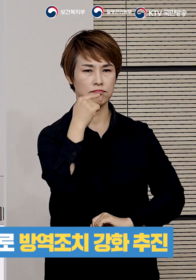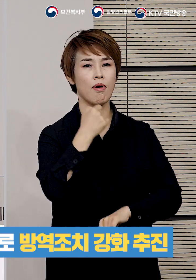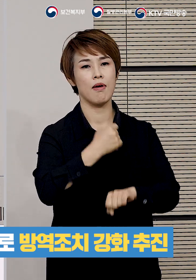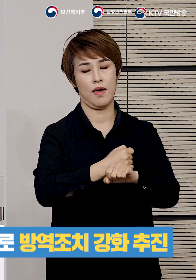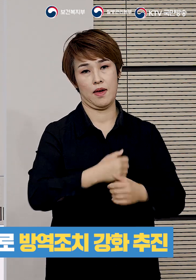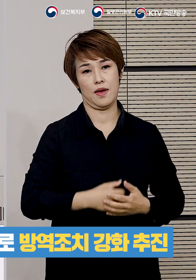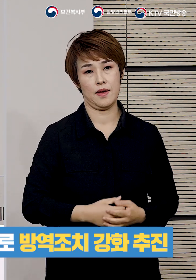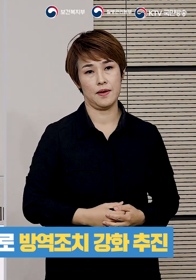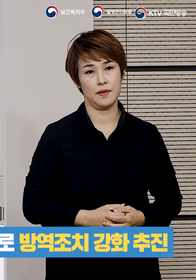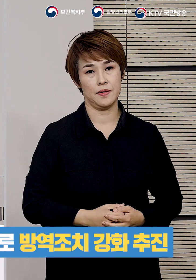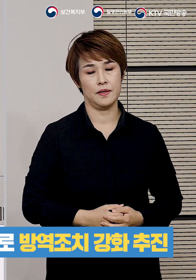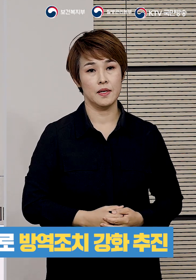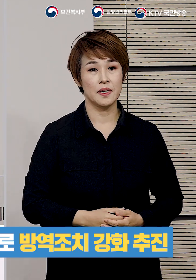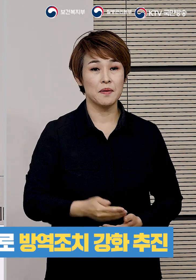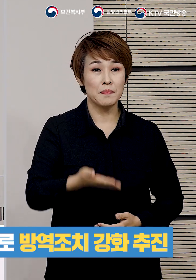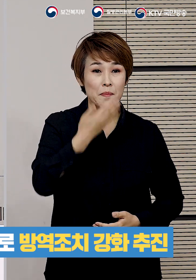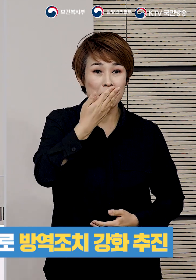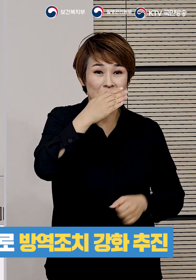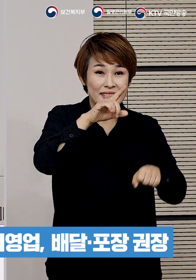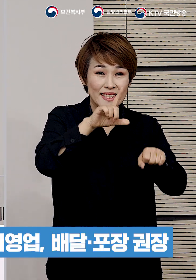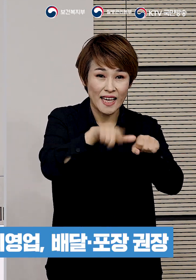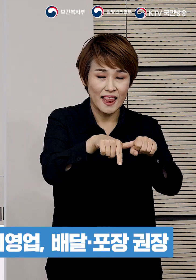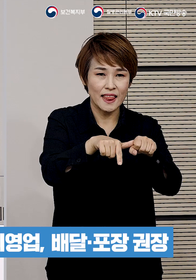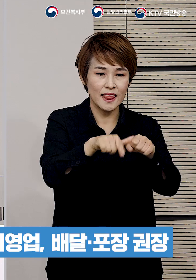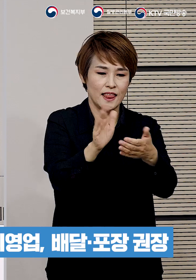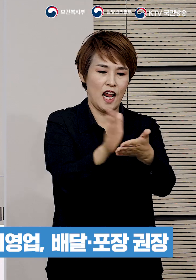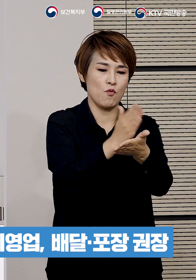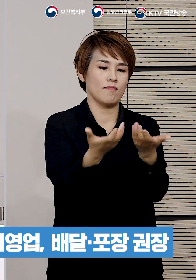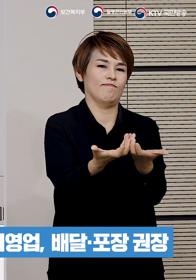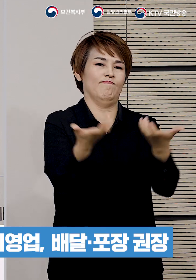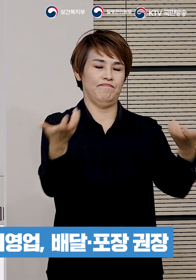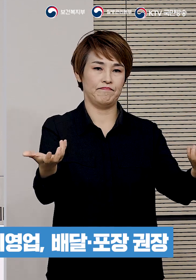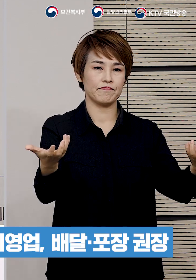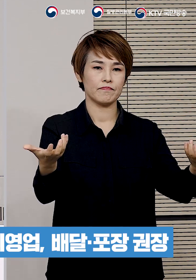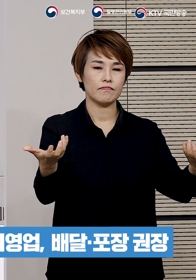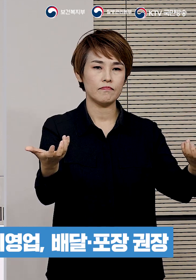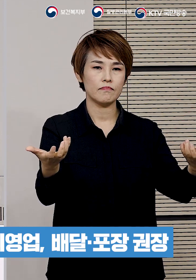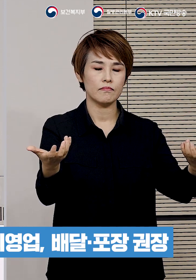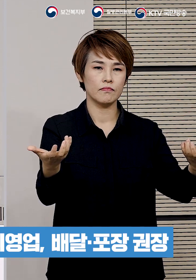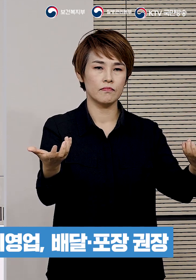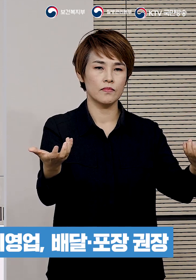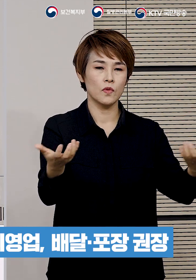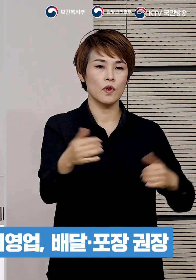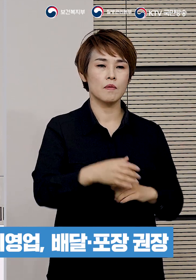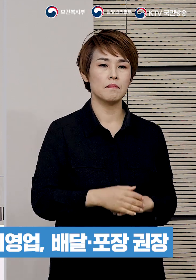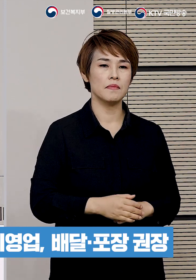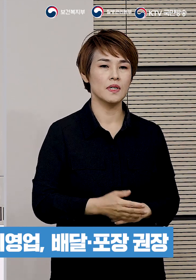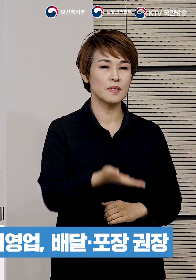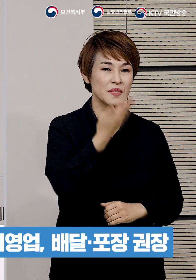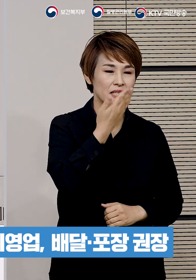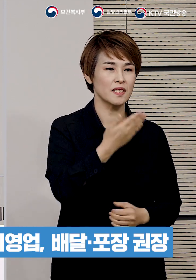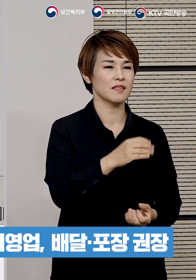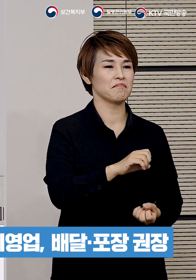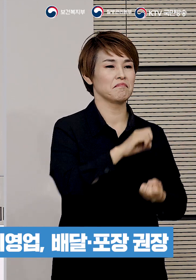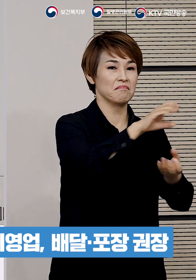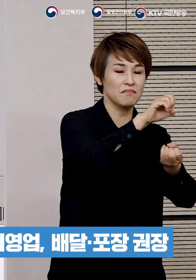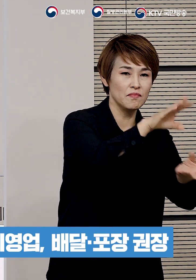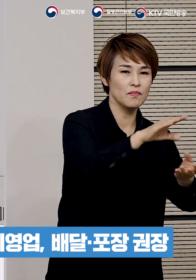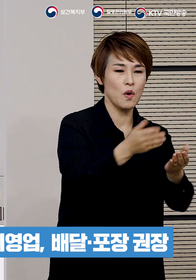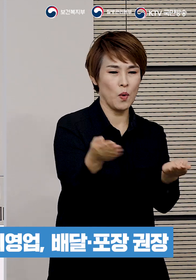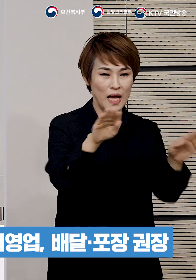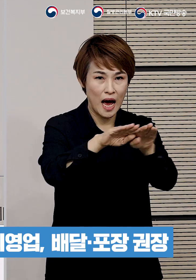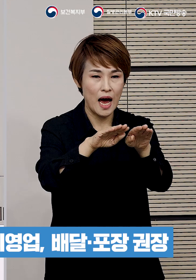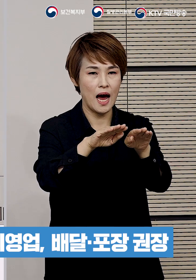강화를 추진할 계획입니다. 우선 식사 시간의 2부제 실시와 함께 5개 영업, 음식